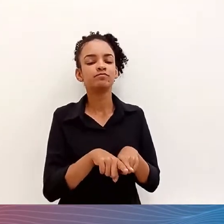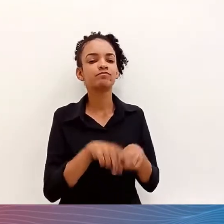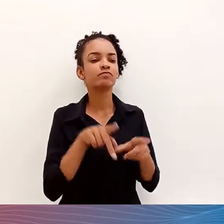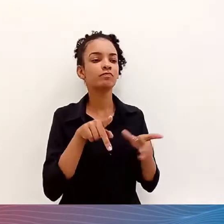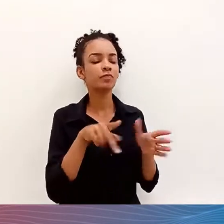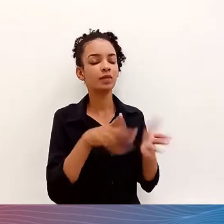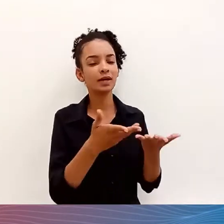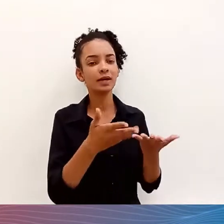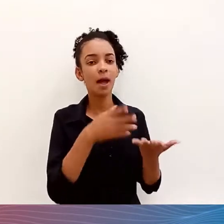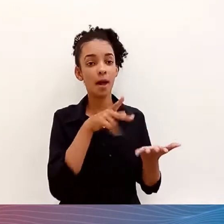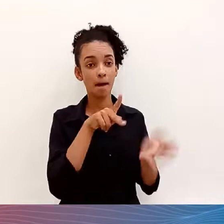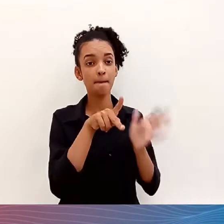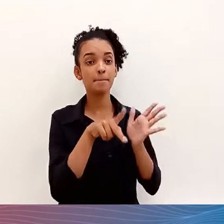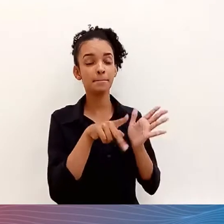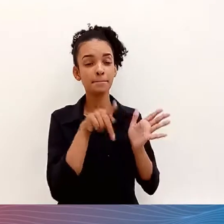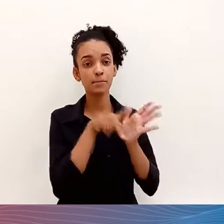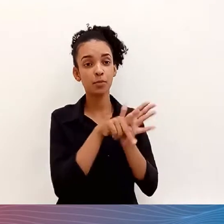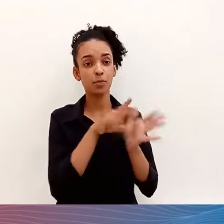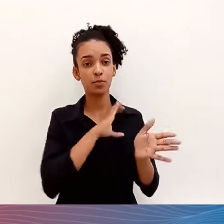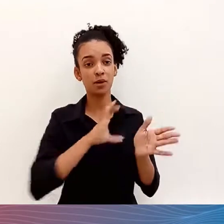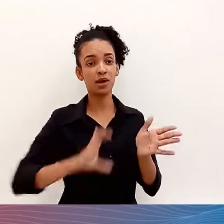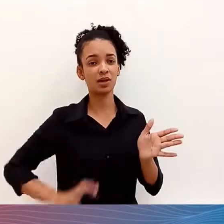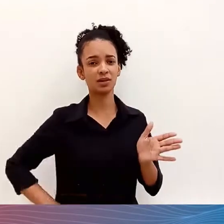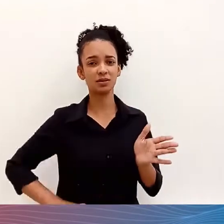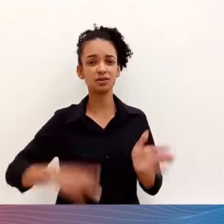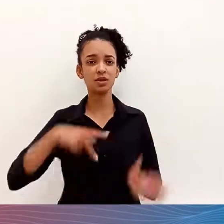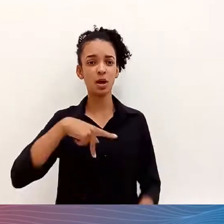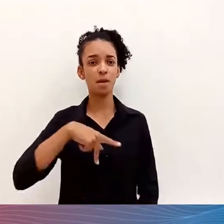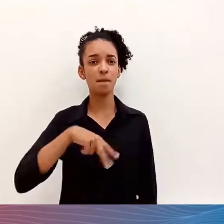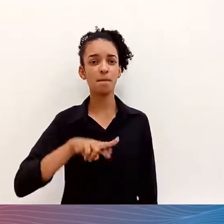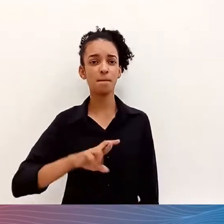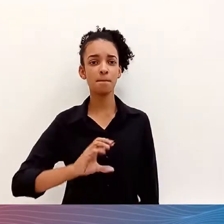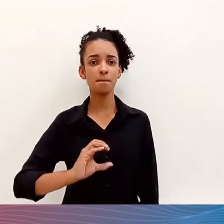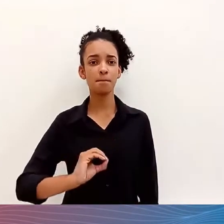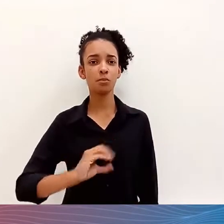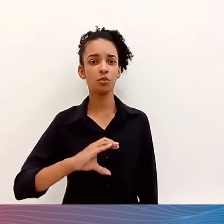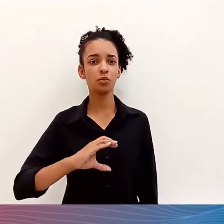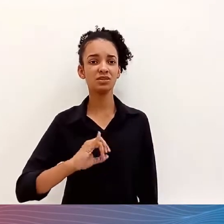a procissão triunfante de Cristo já no Antigo Testamento.